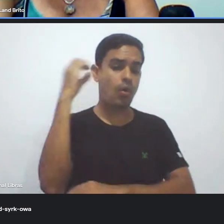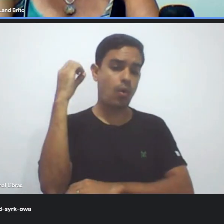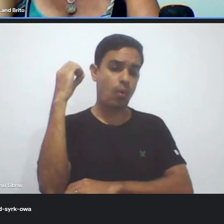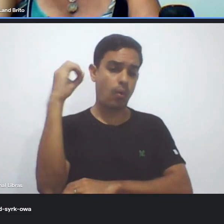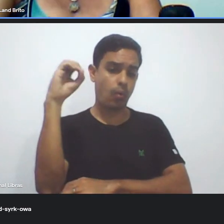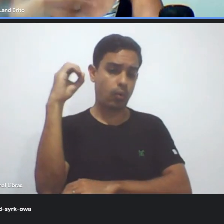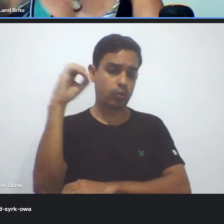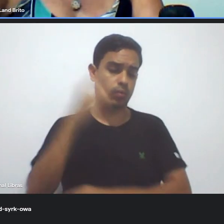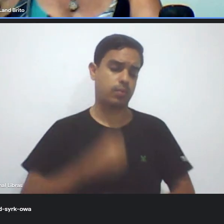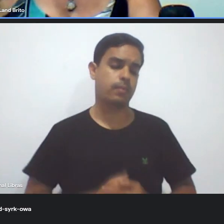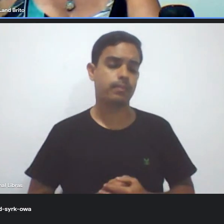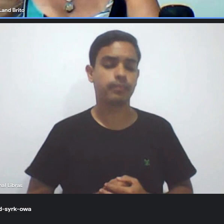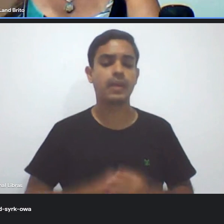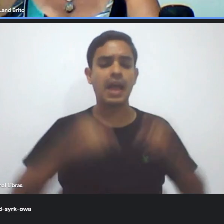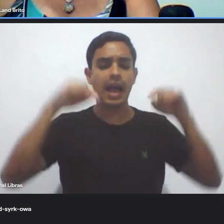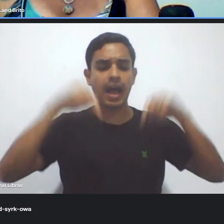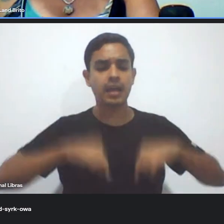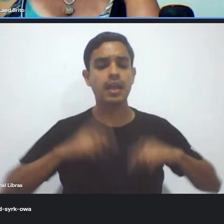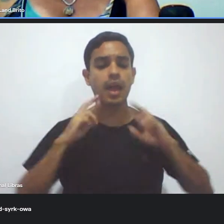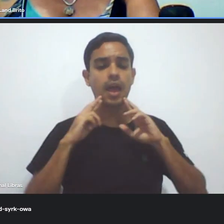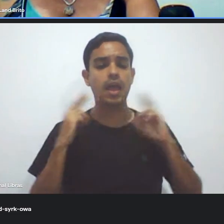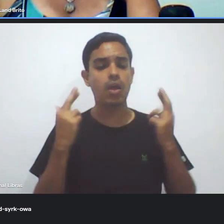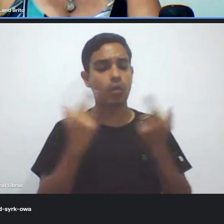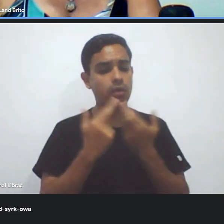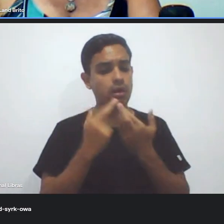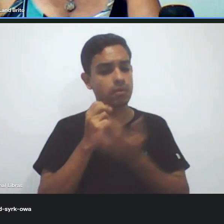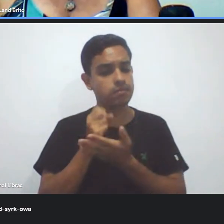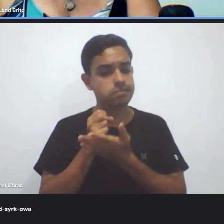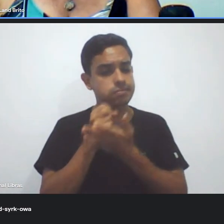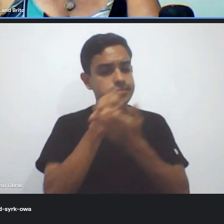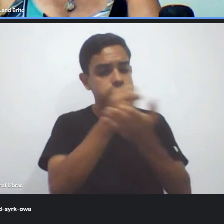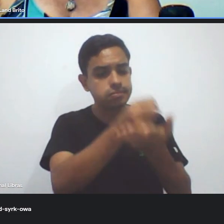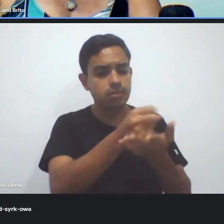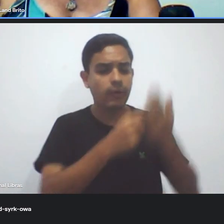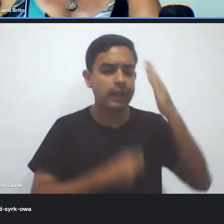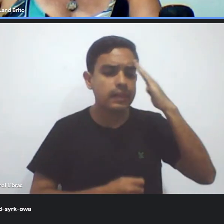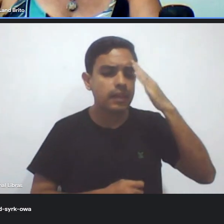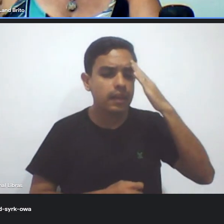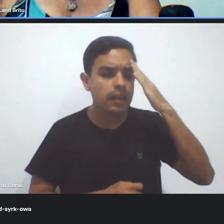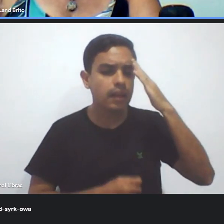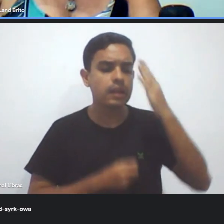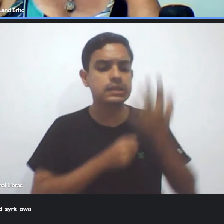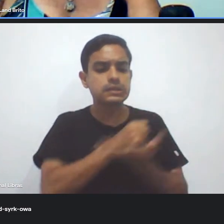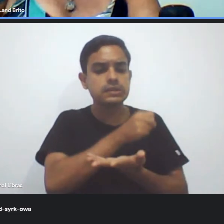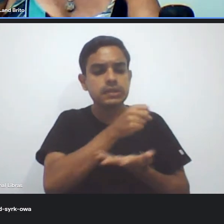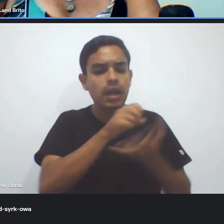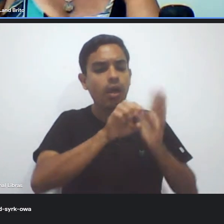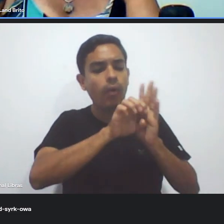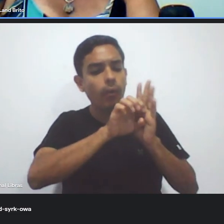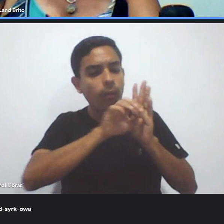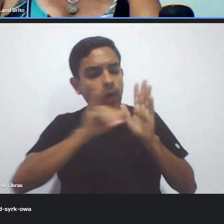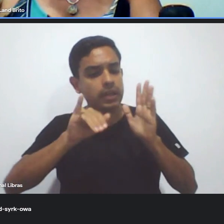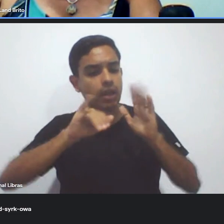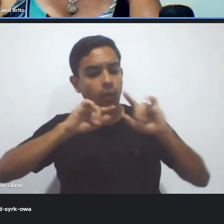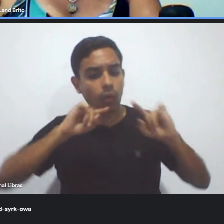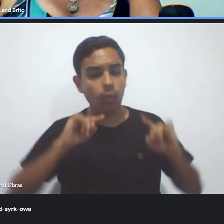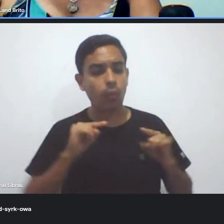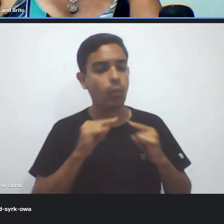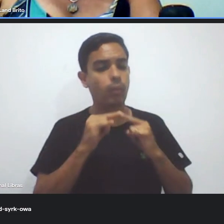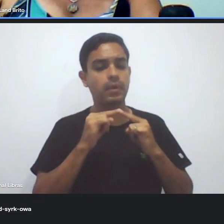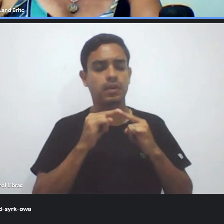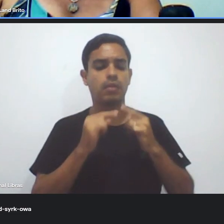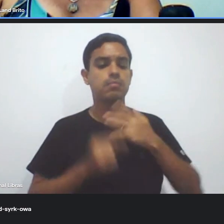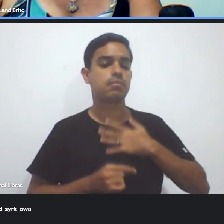é justamente para nos embasar a fazer os editais, mas dentro de todas as necessidades que a gente conseguir prever.